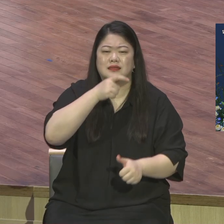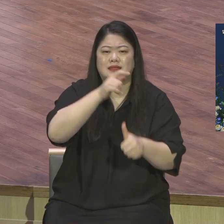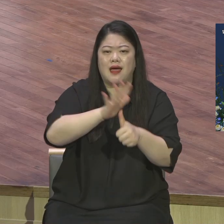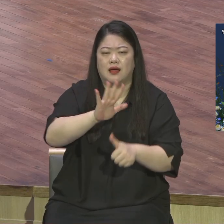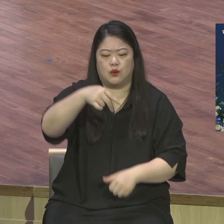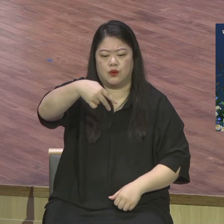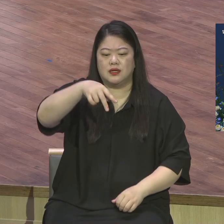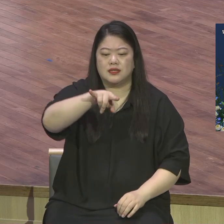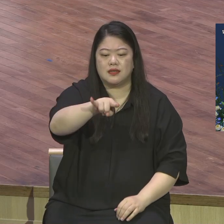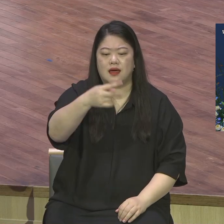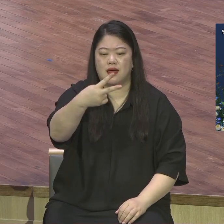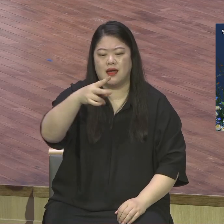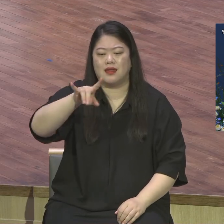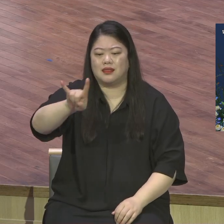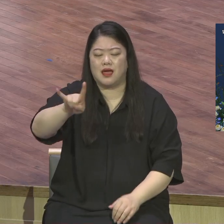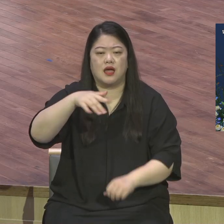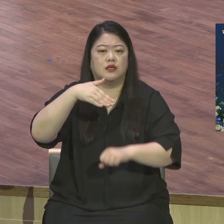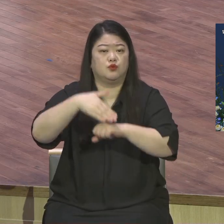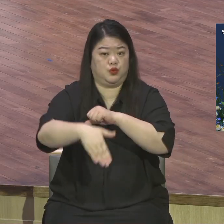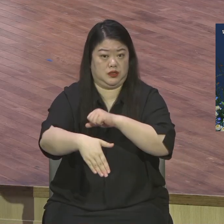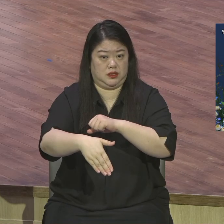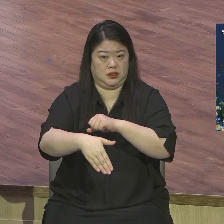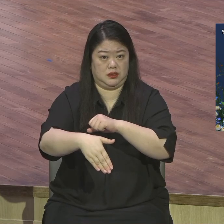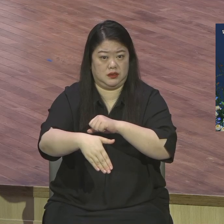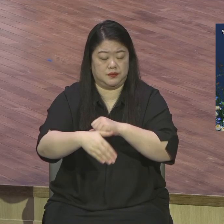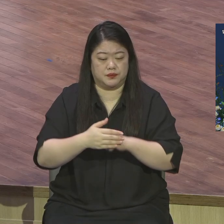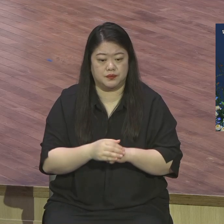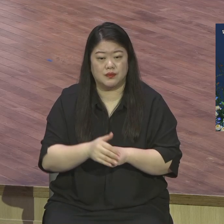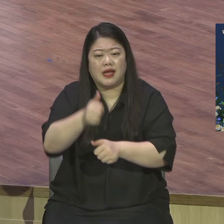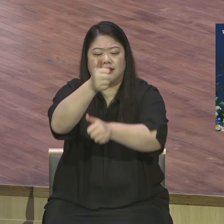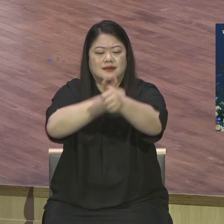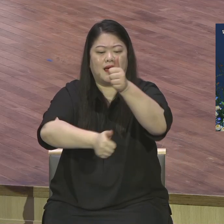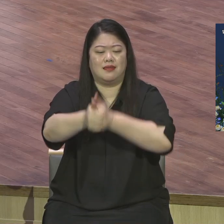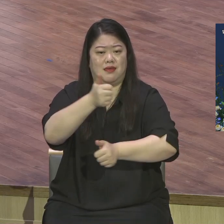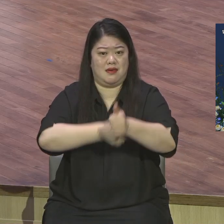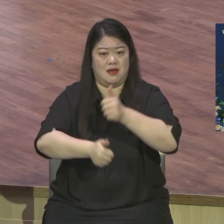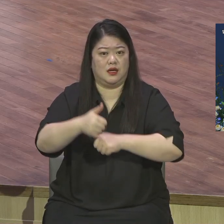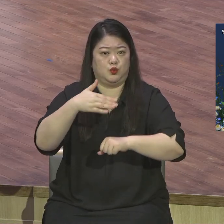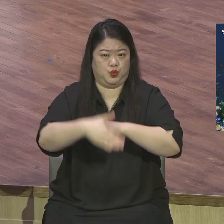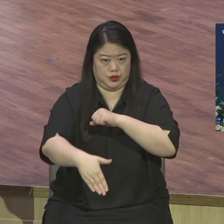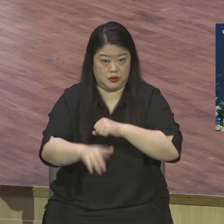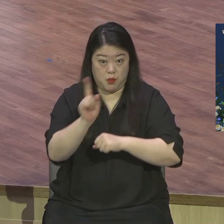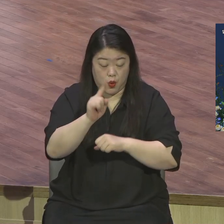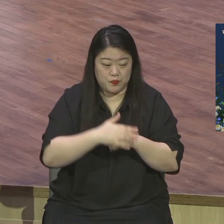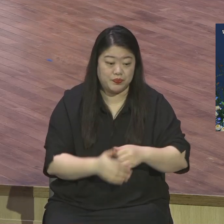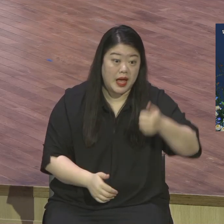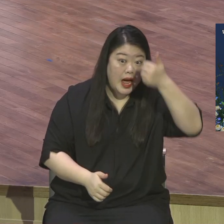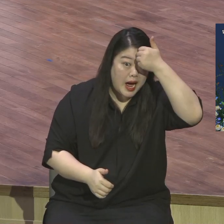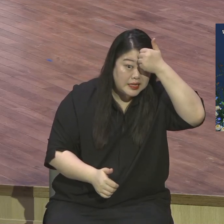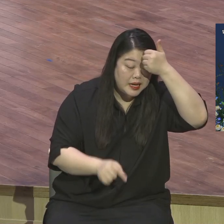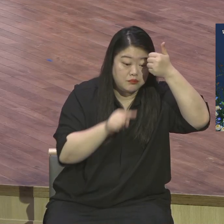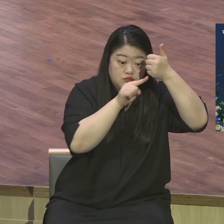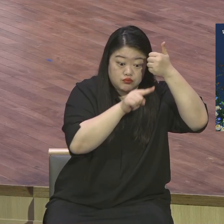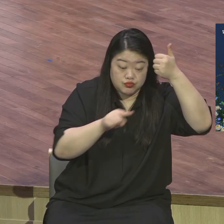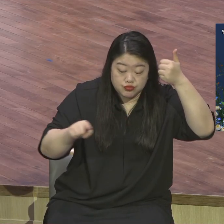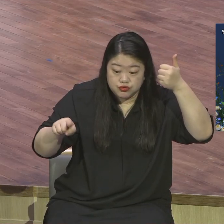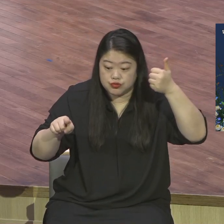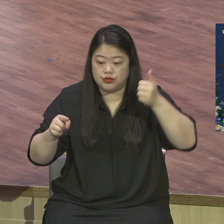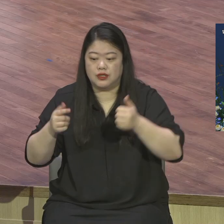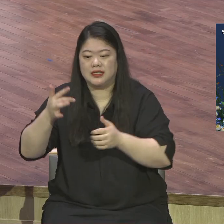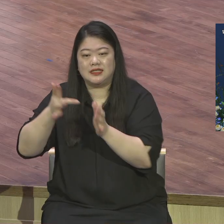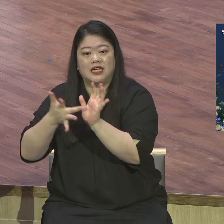그래서 인류 역사를 6천년을 봅니다. 예수님까지가 아담부터 예수님까지가